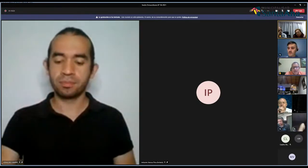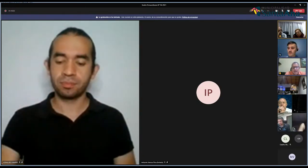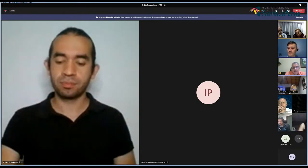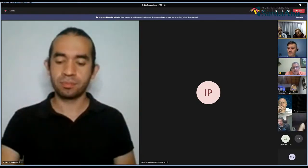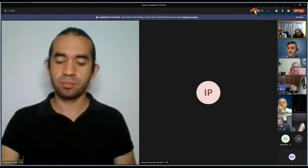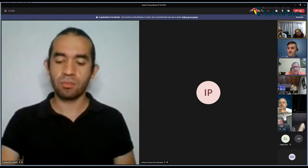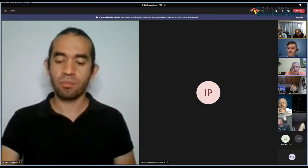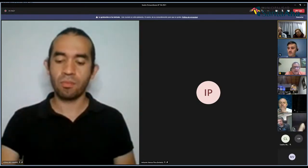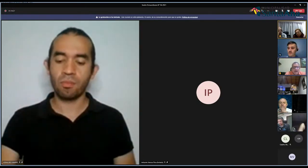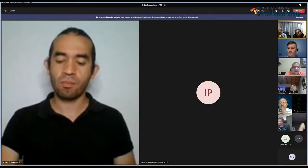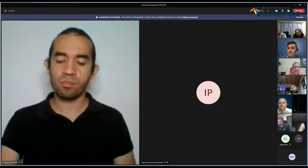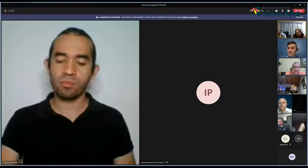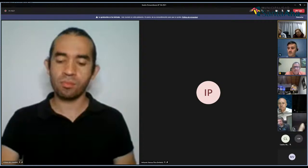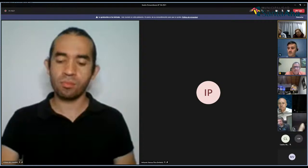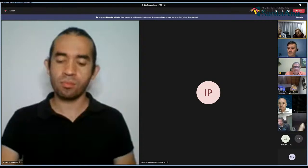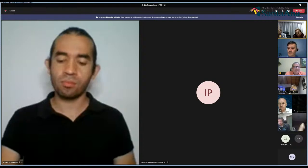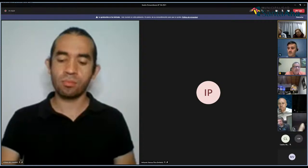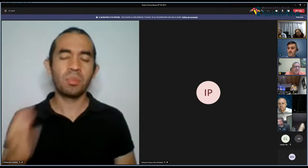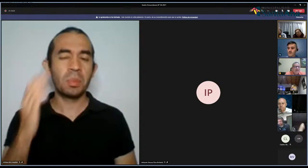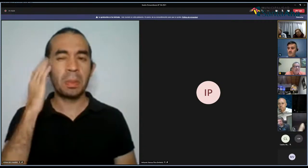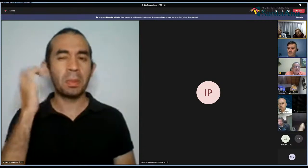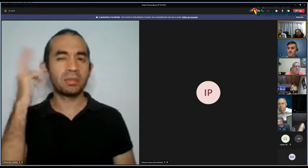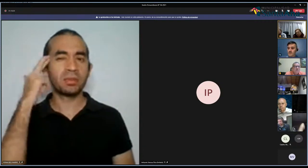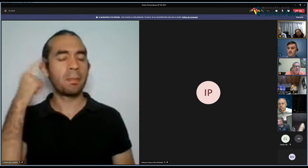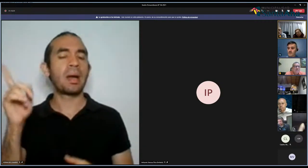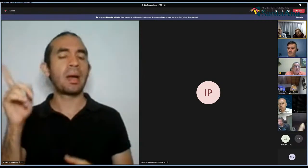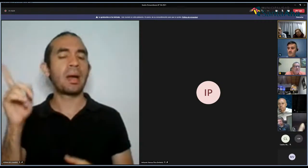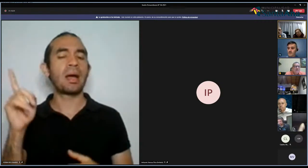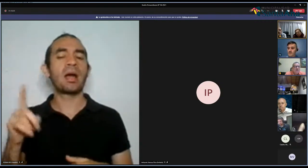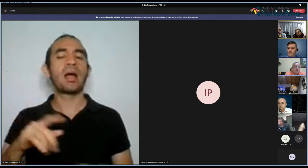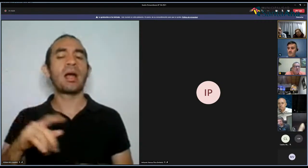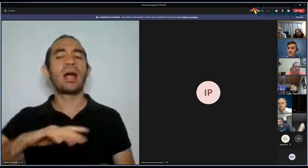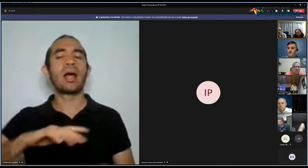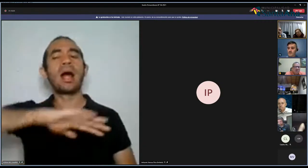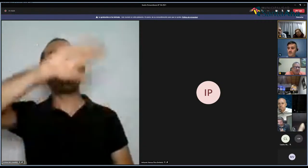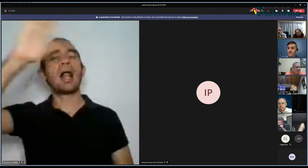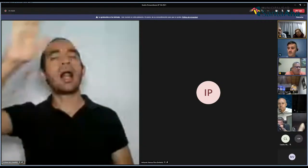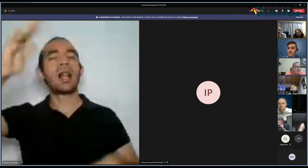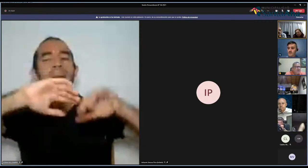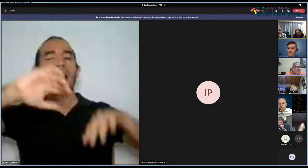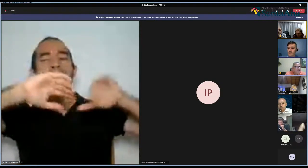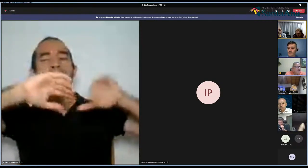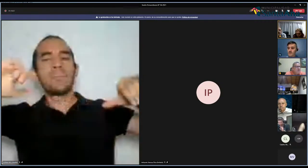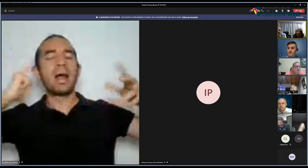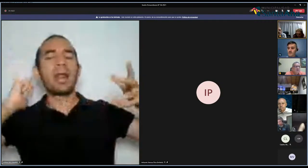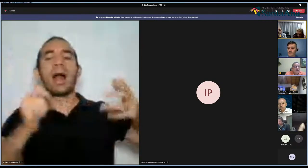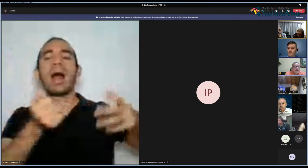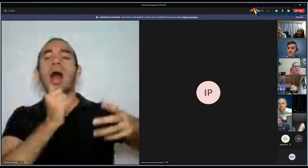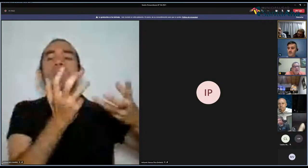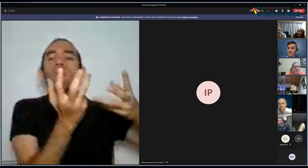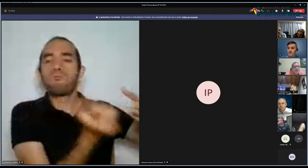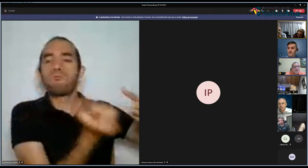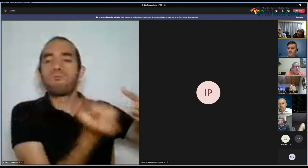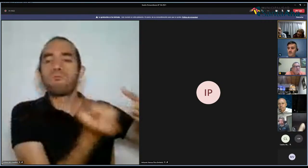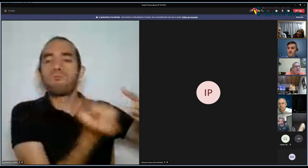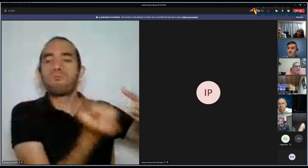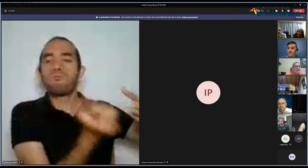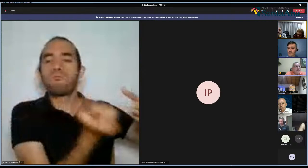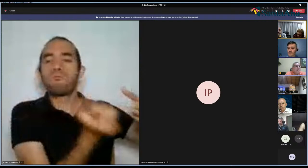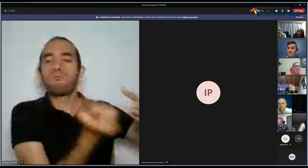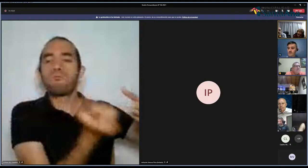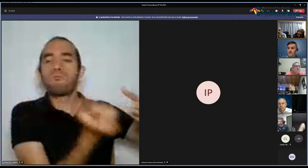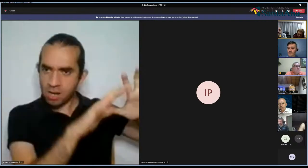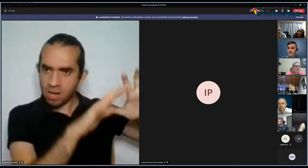se ampliara en las partes altas en busca de retención de aguas en busca de retención en busca de